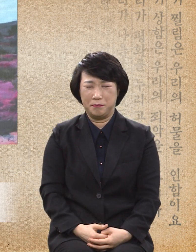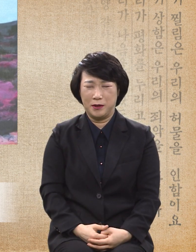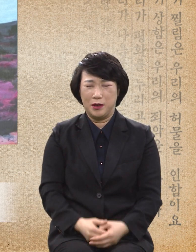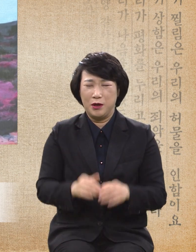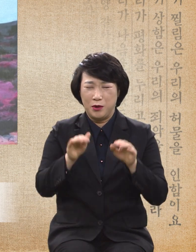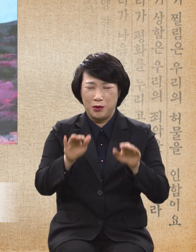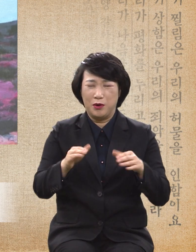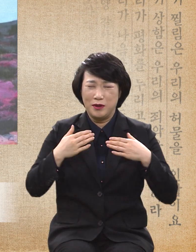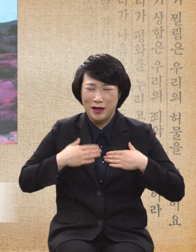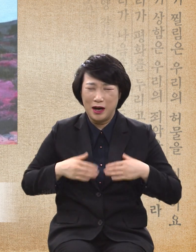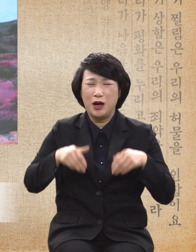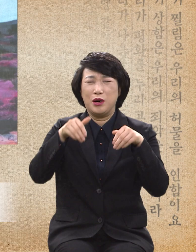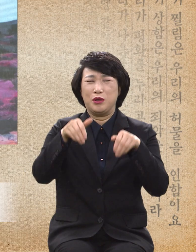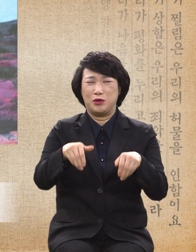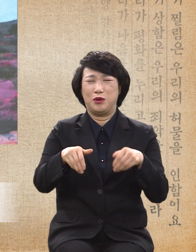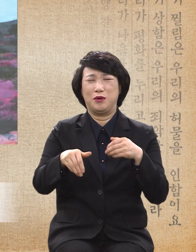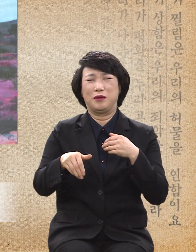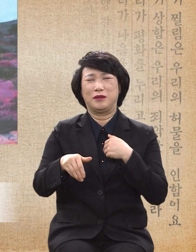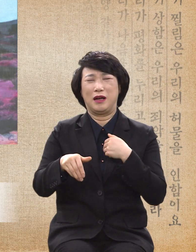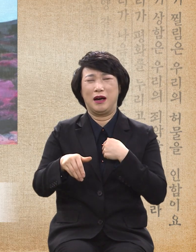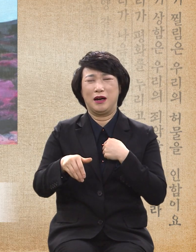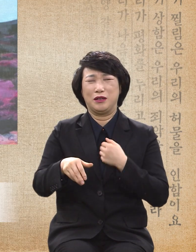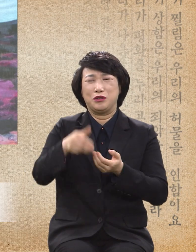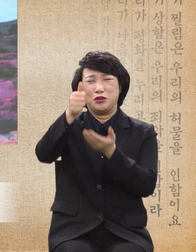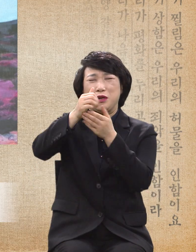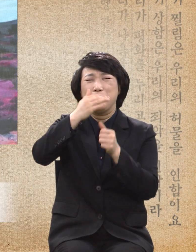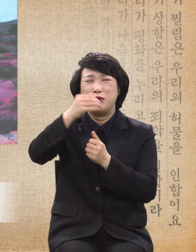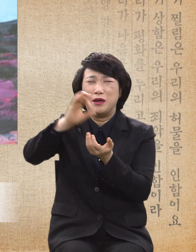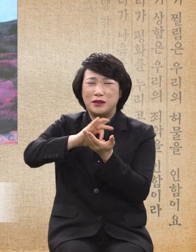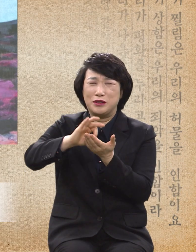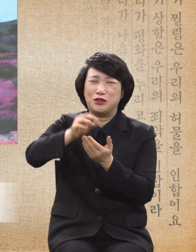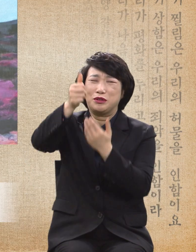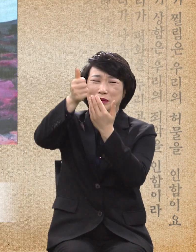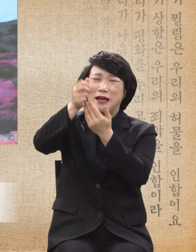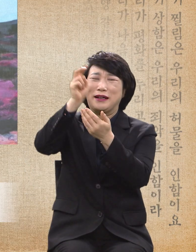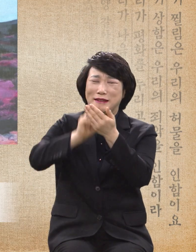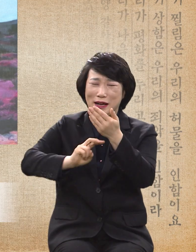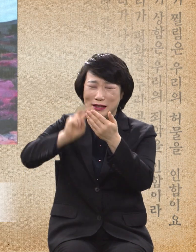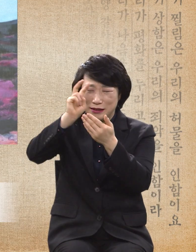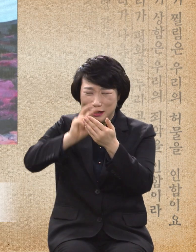오늘도 연약한 종을 사용하신 주님을 찬양합니다.